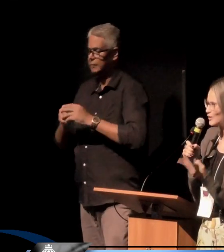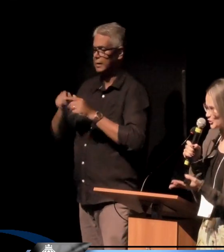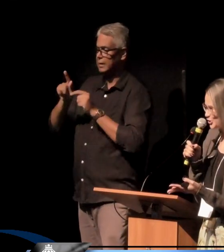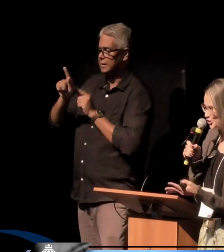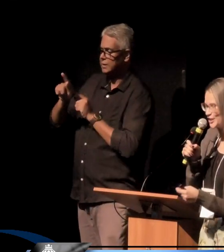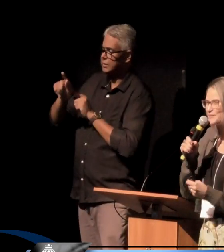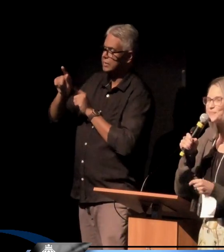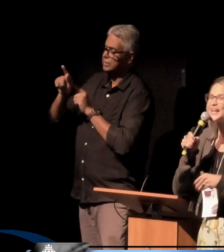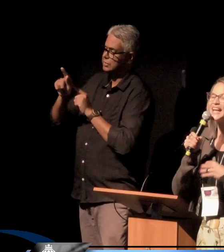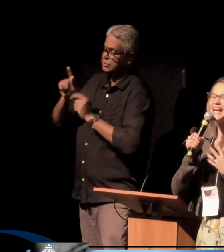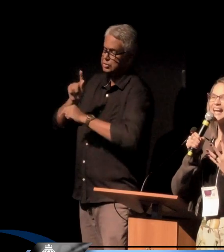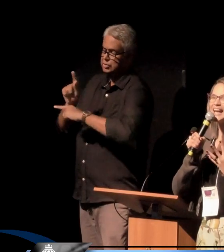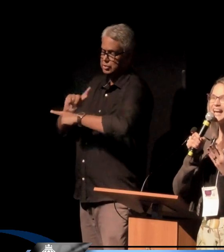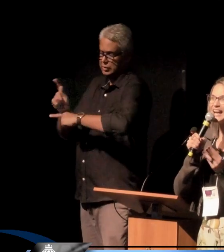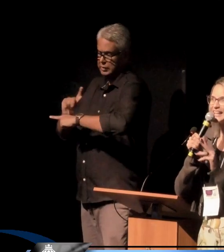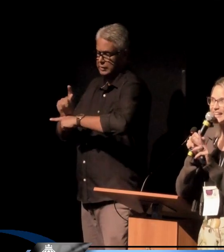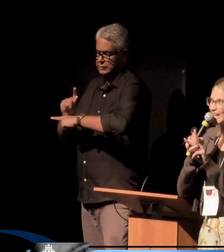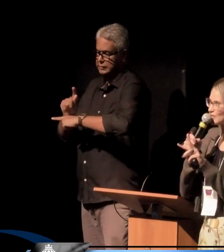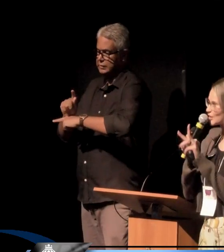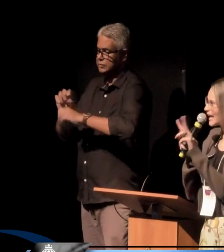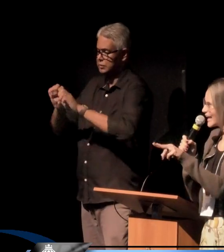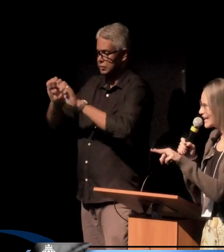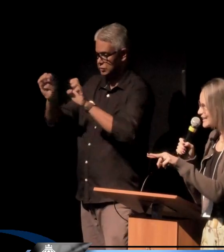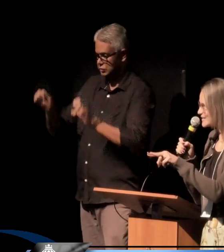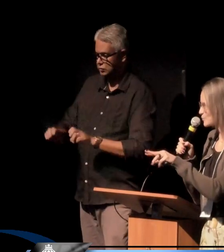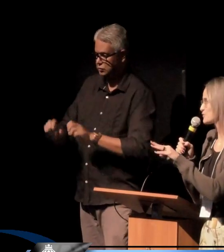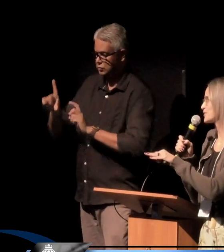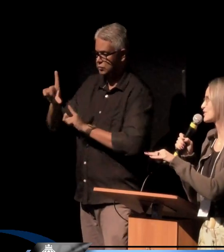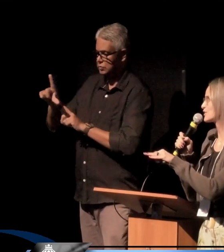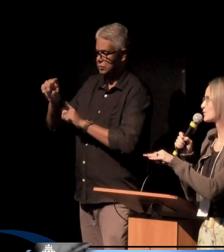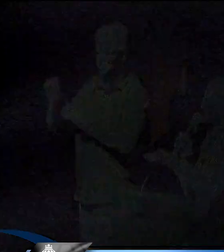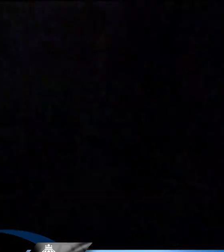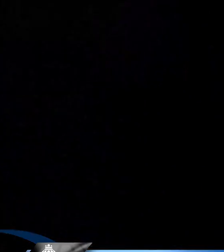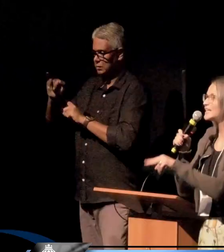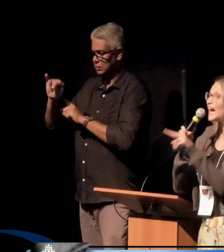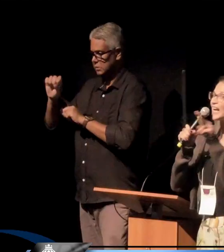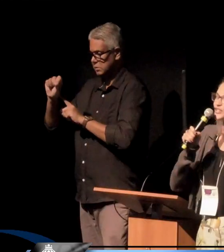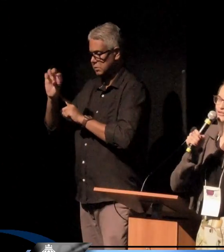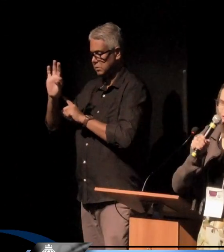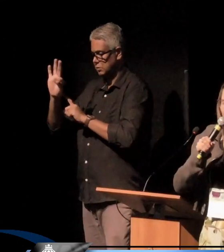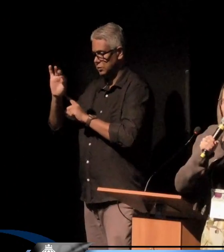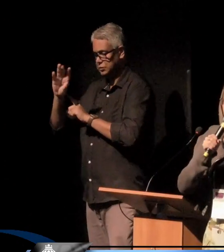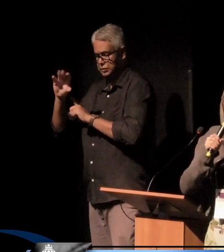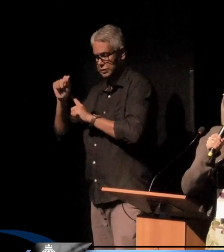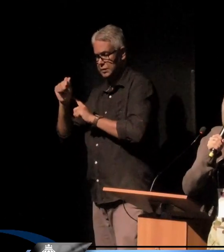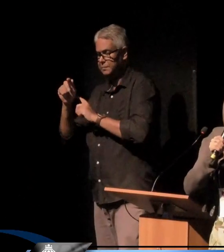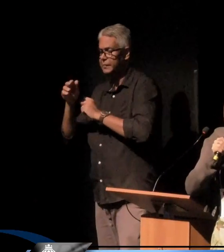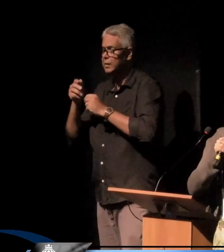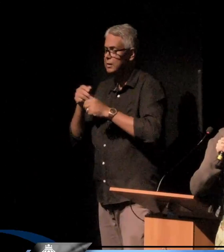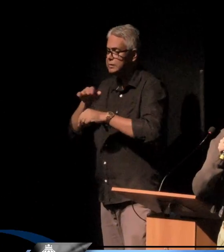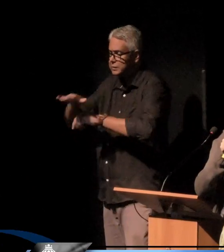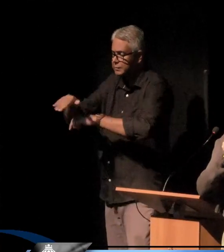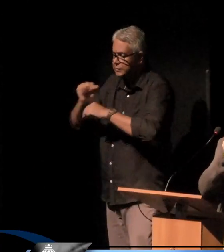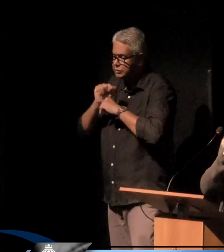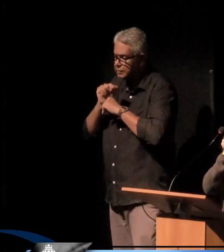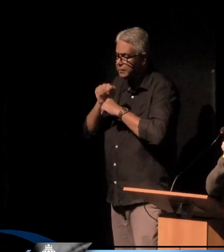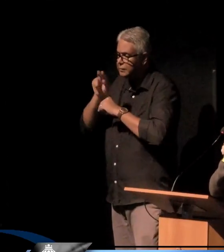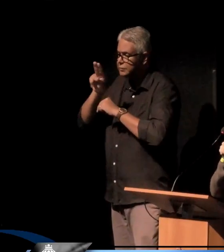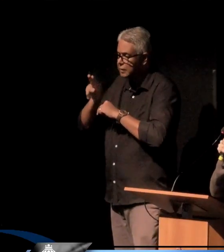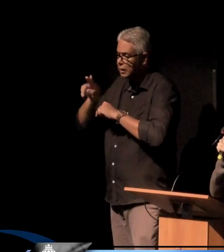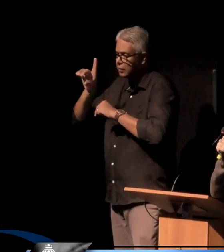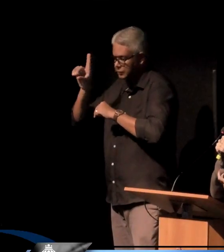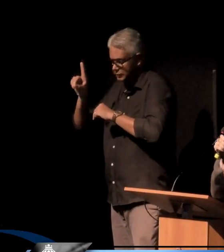infraestrutura e Logística e aí além desses profissionais da Coordenadoria a gente foi conversar com as unidades